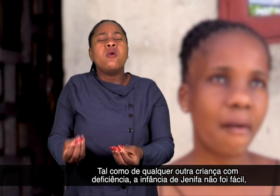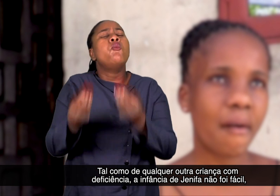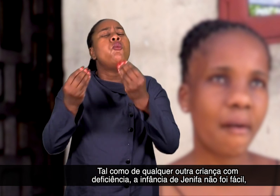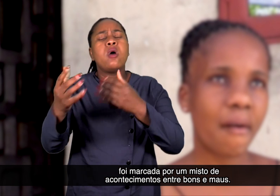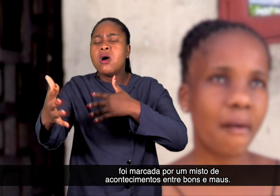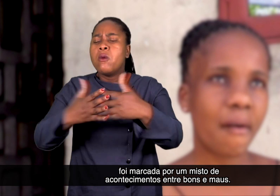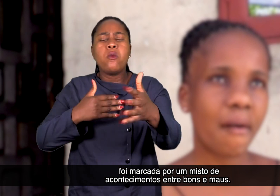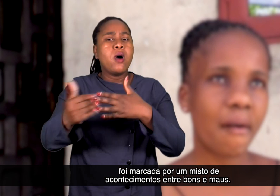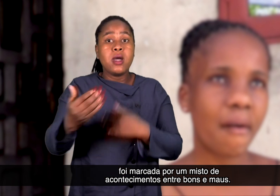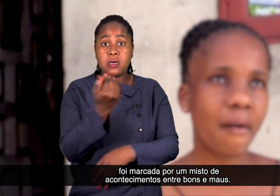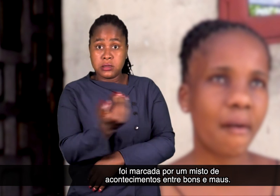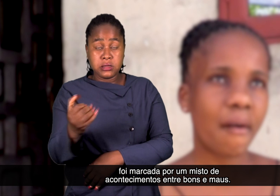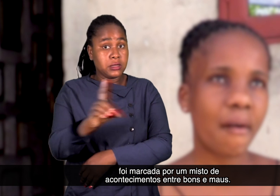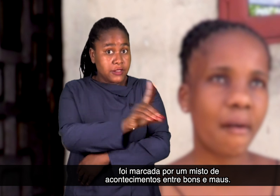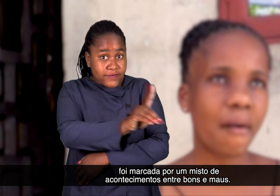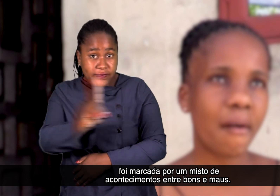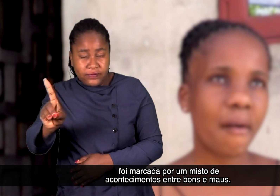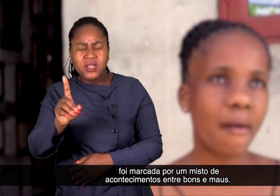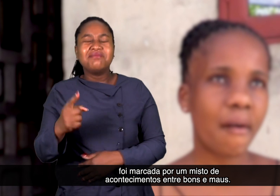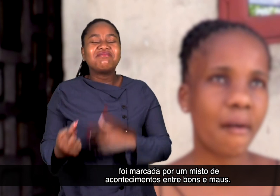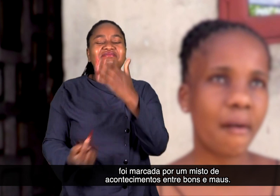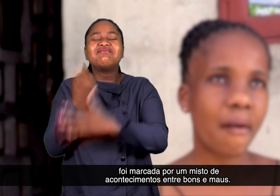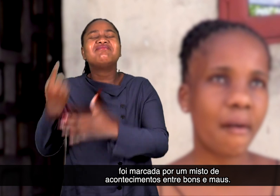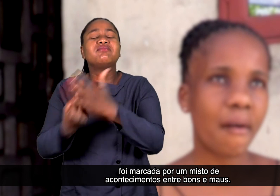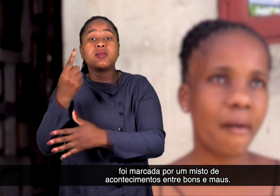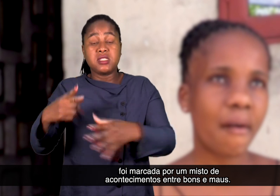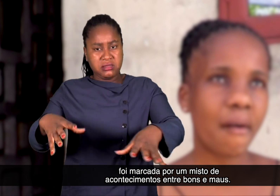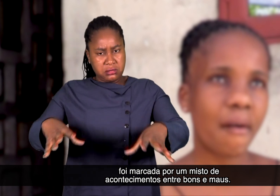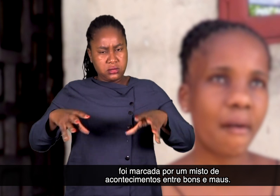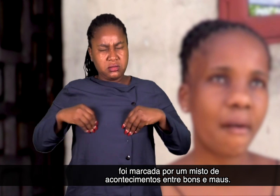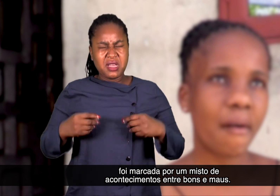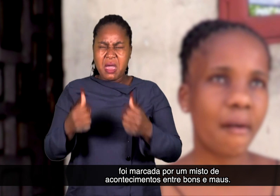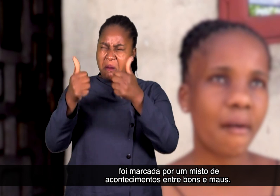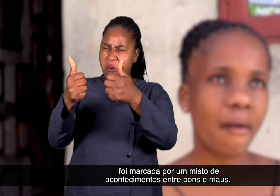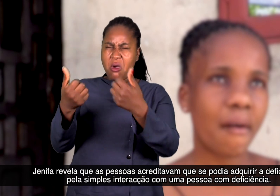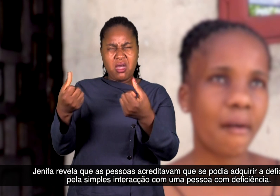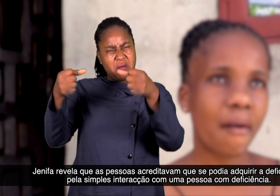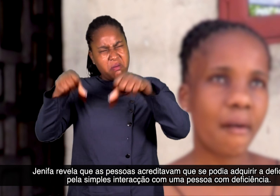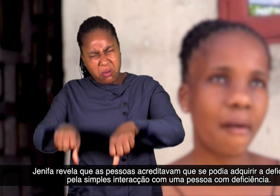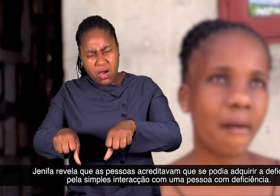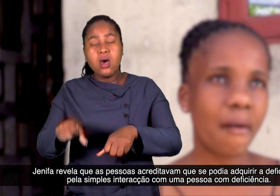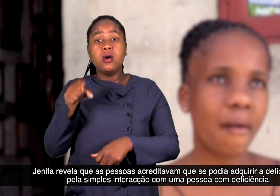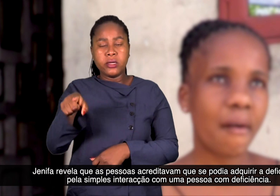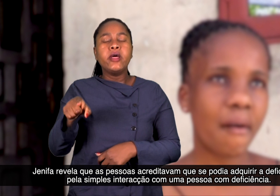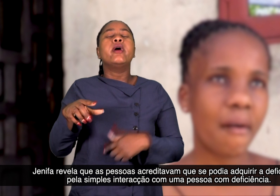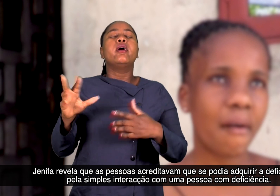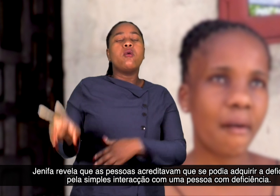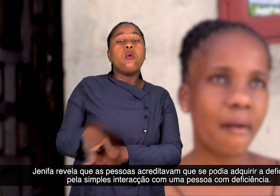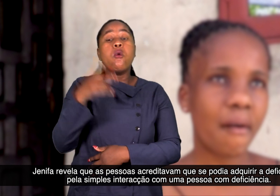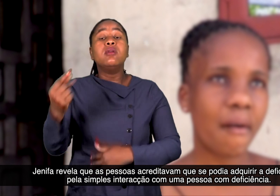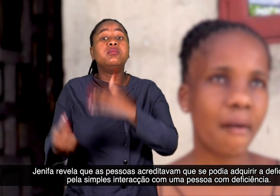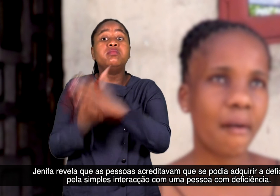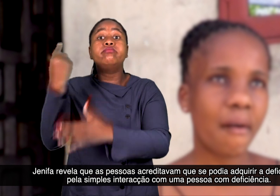fácil. Foi marcada por um misto de acontecimentos entre bons e maus. Jennifer revela que as